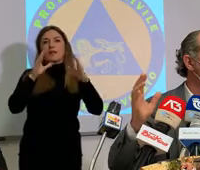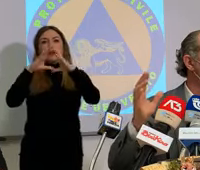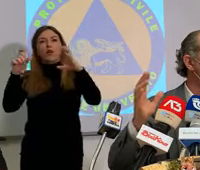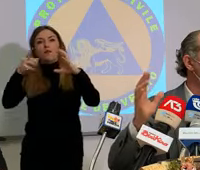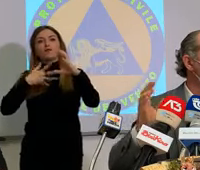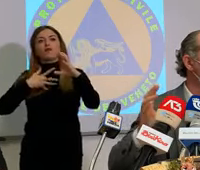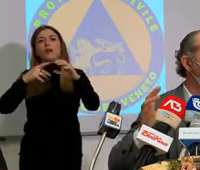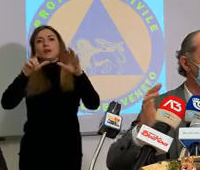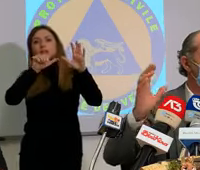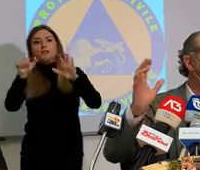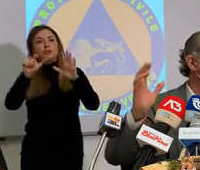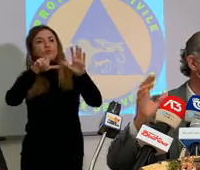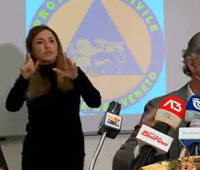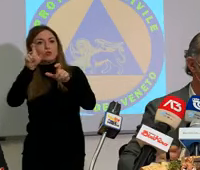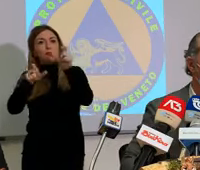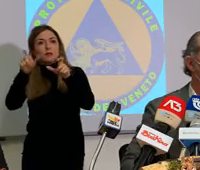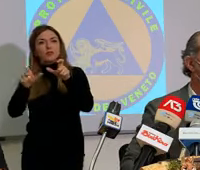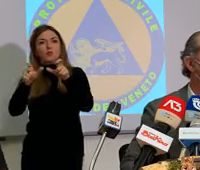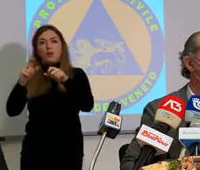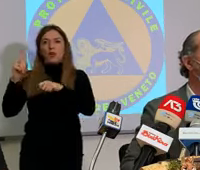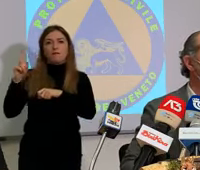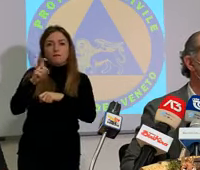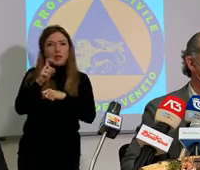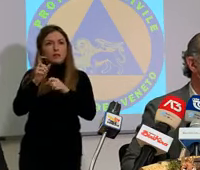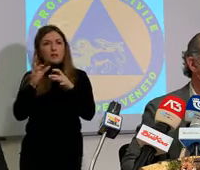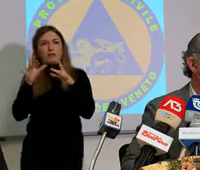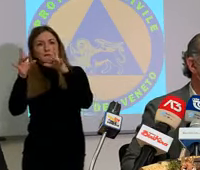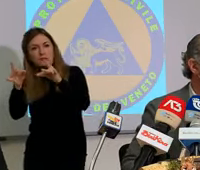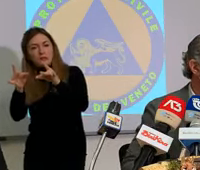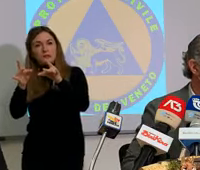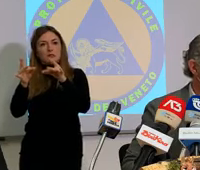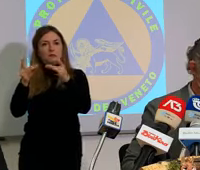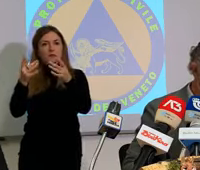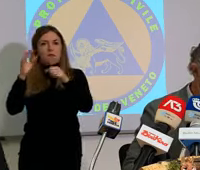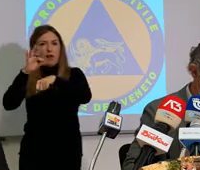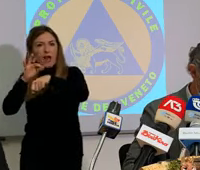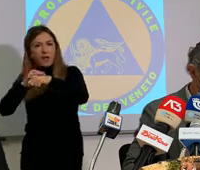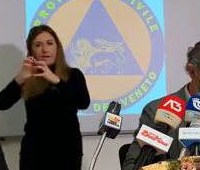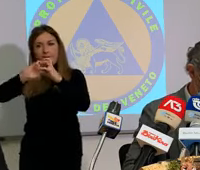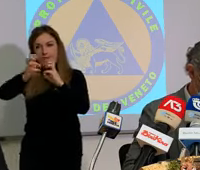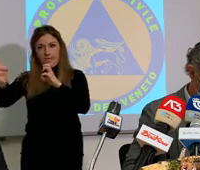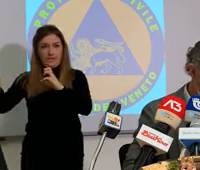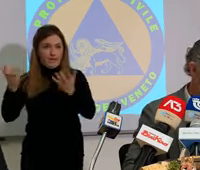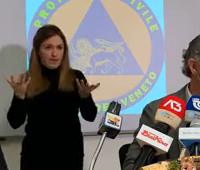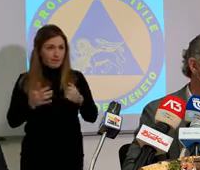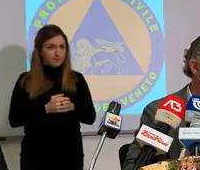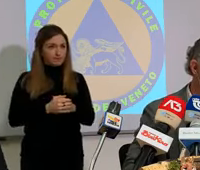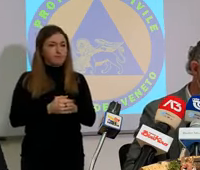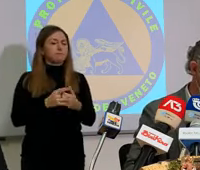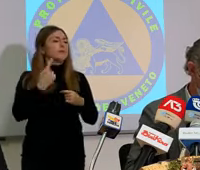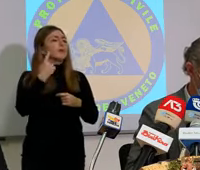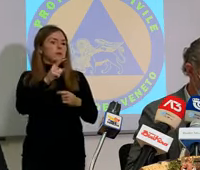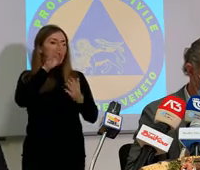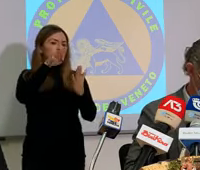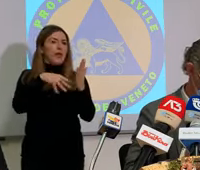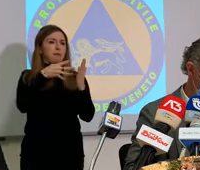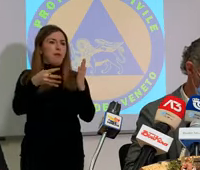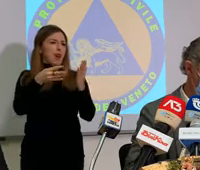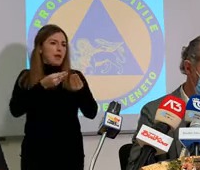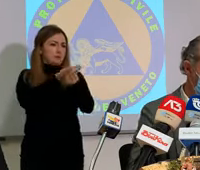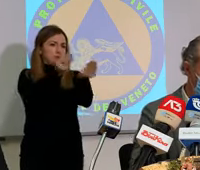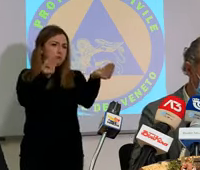700 persone che hanno virus batteri e infezioni ospedaliere o quant'altro qui questo volevo dire beh questa è la tabella che poi fate